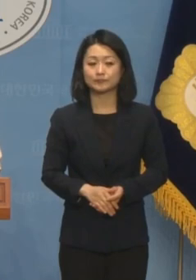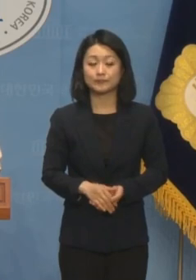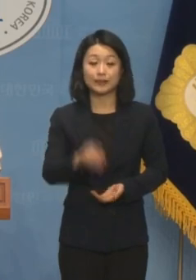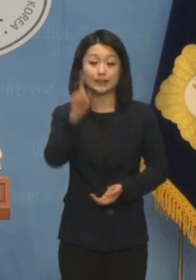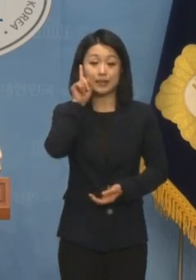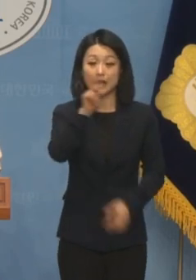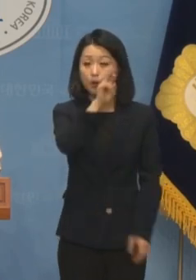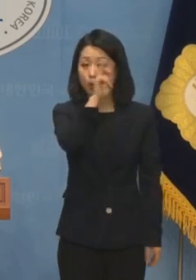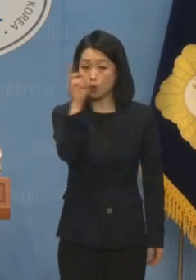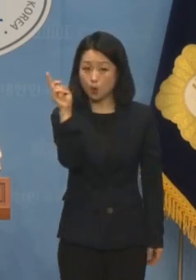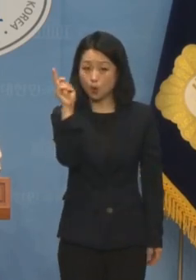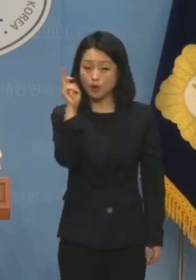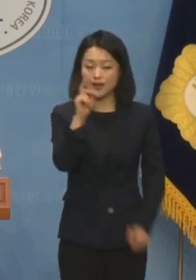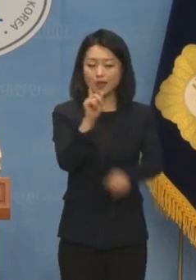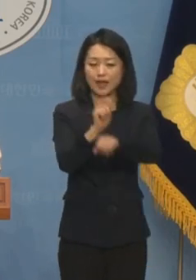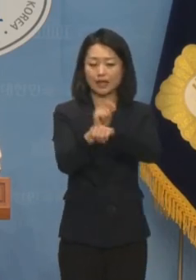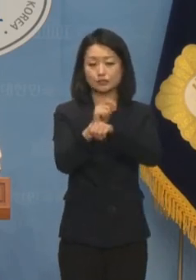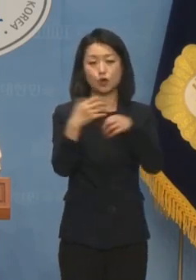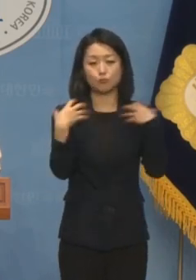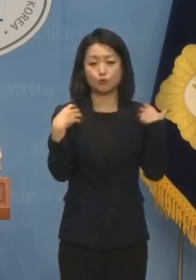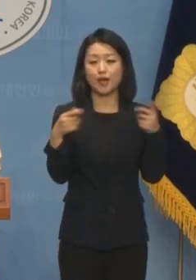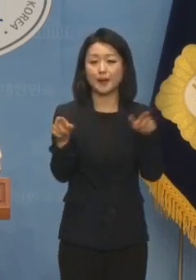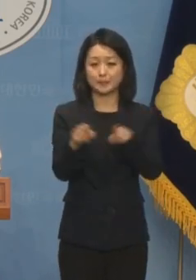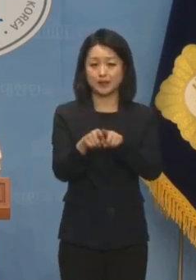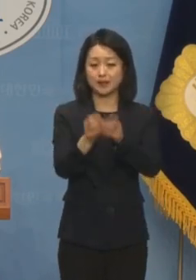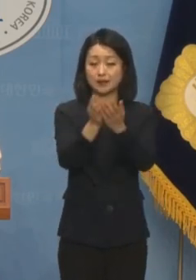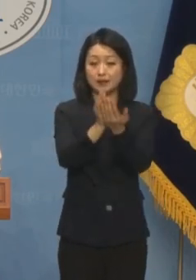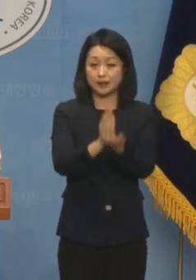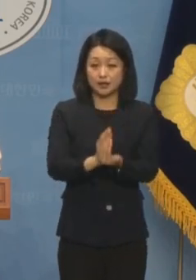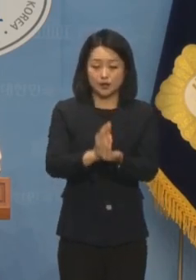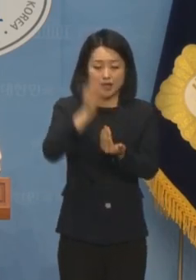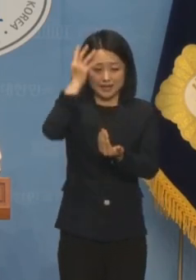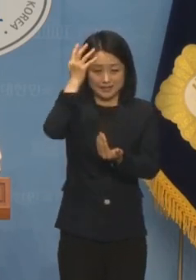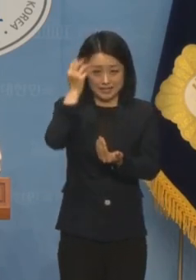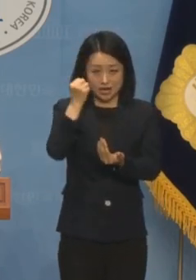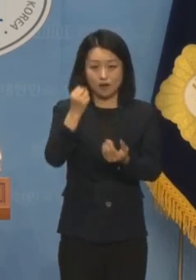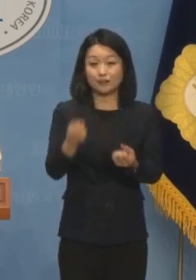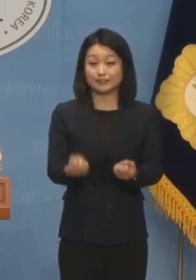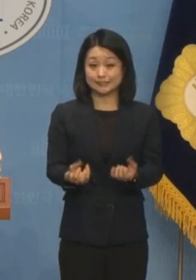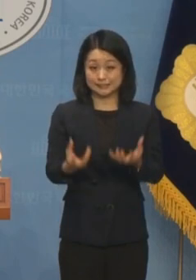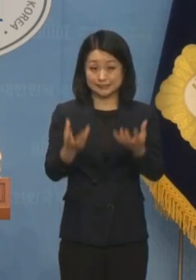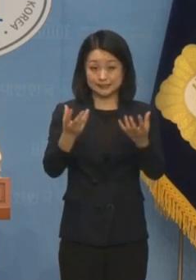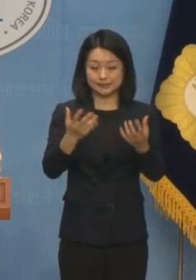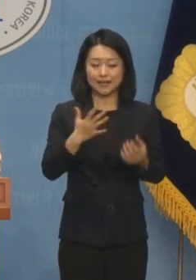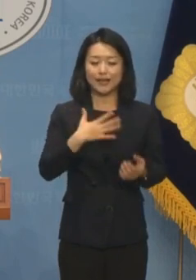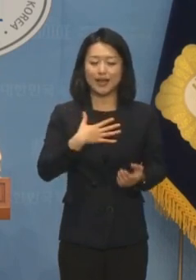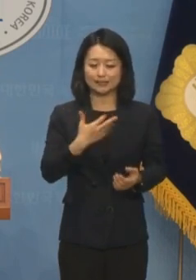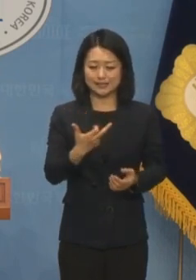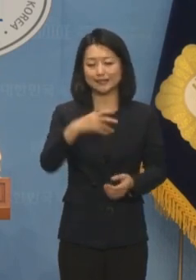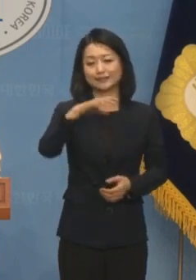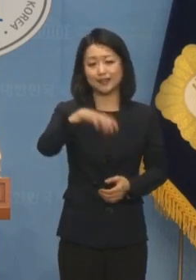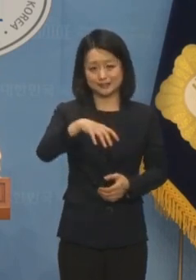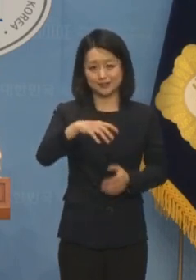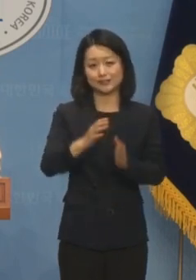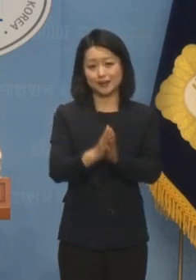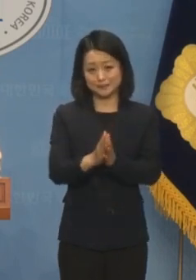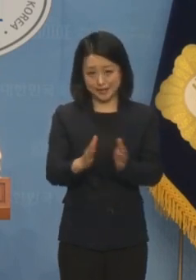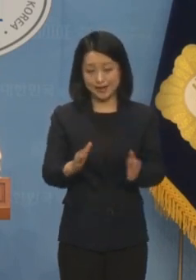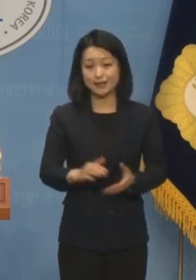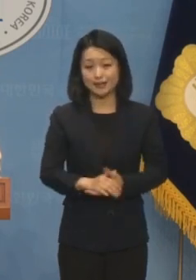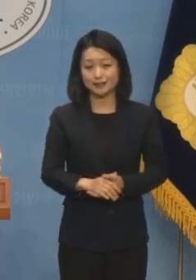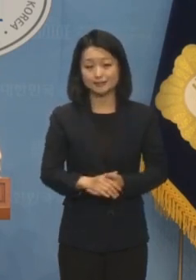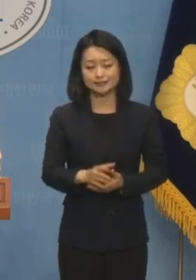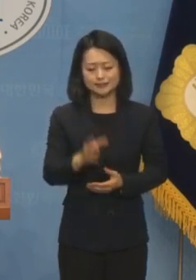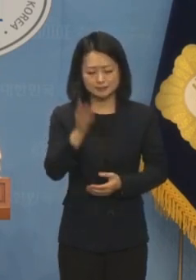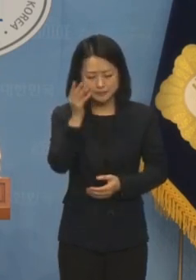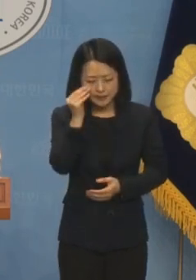내일 오후 행안부와 함께하는 세월호 기억식이 안산에서 진행됩니다.